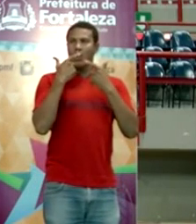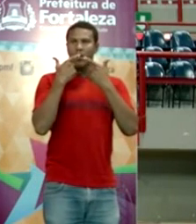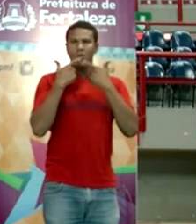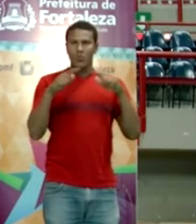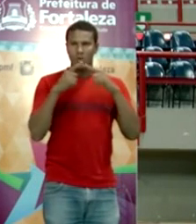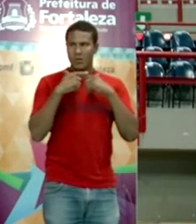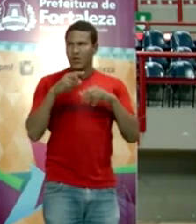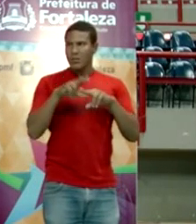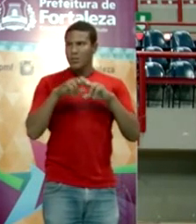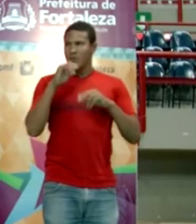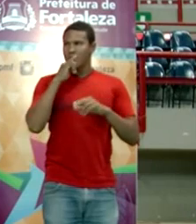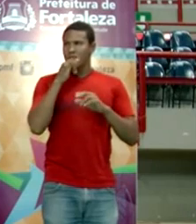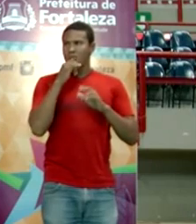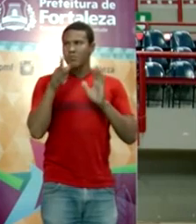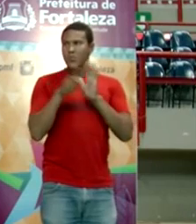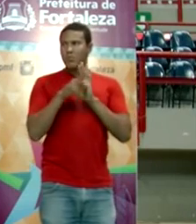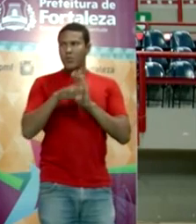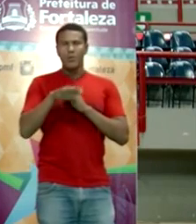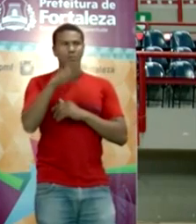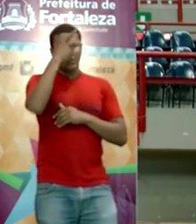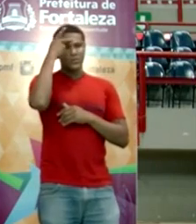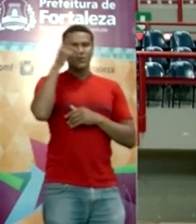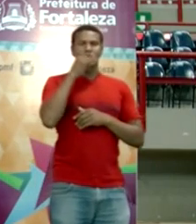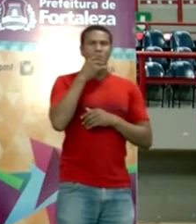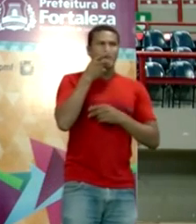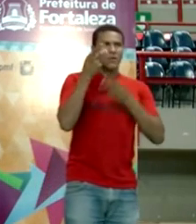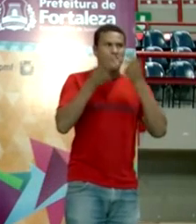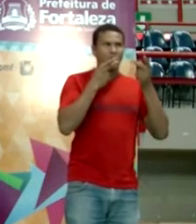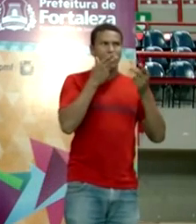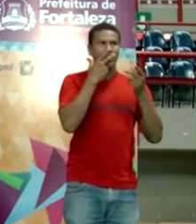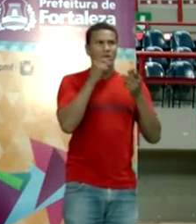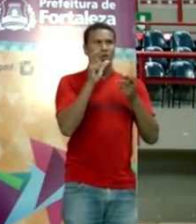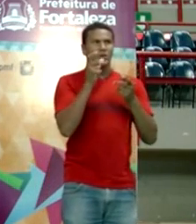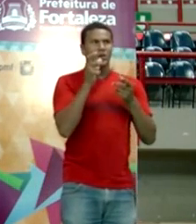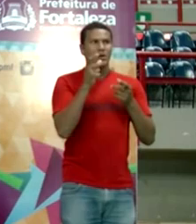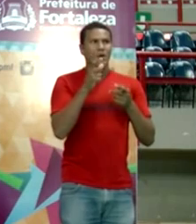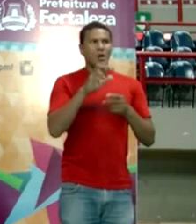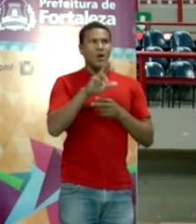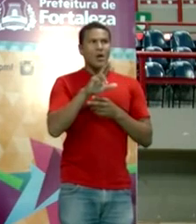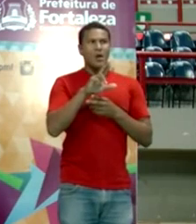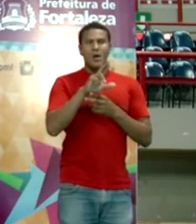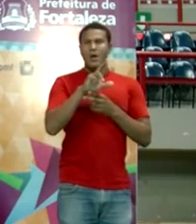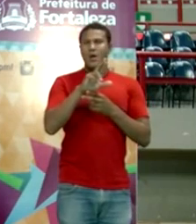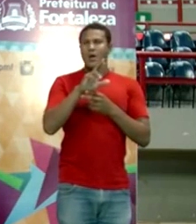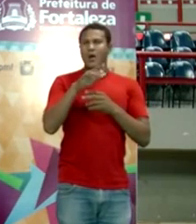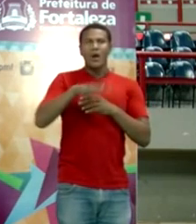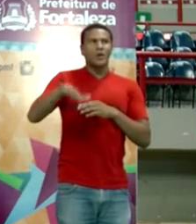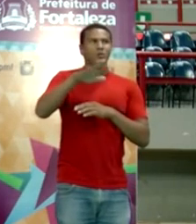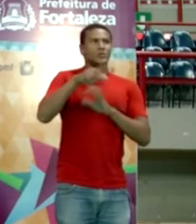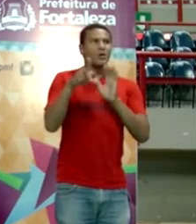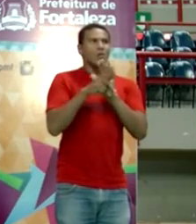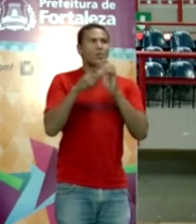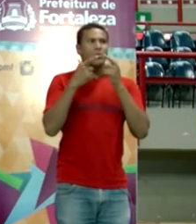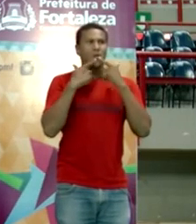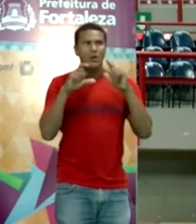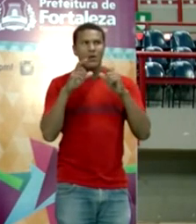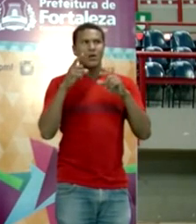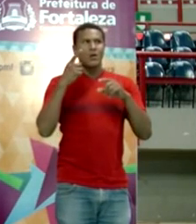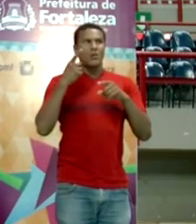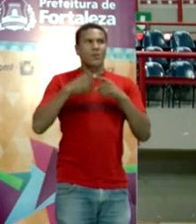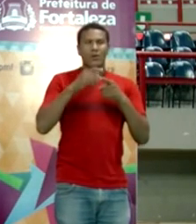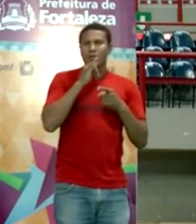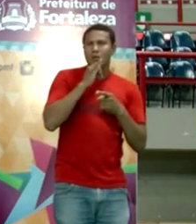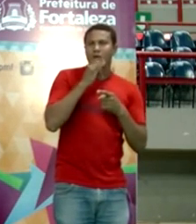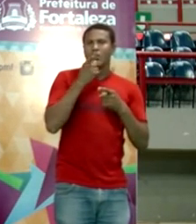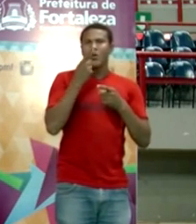origem estrangeira, variantes linguísticas regionais, termos técnicos, científicos ou